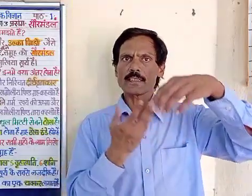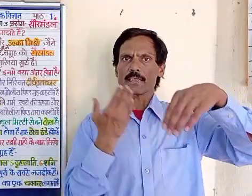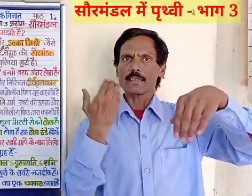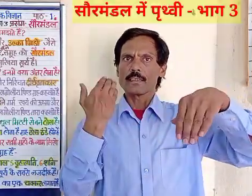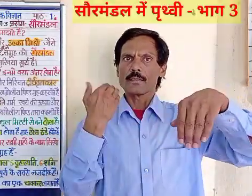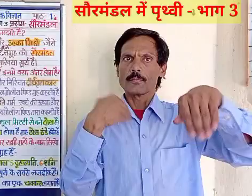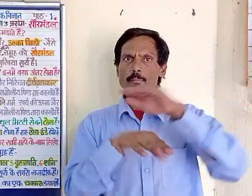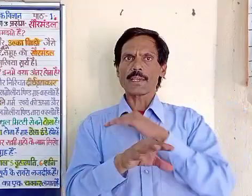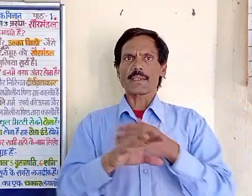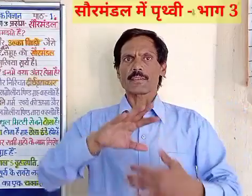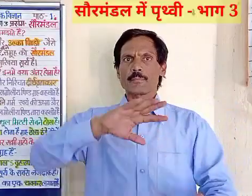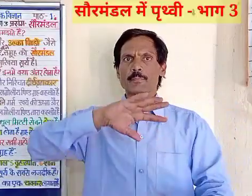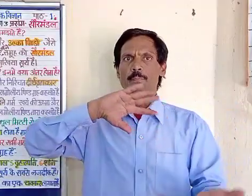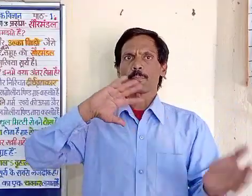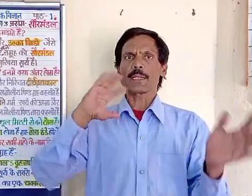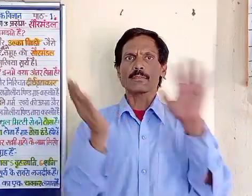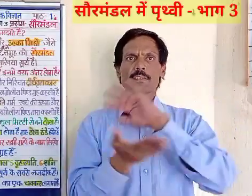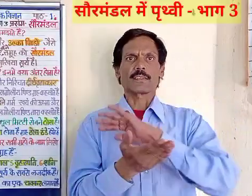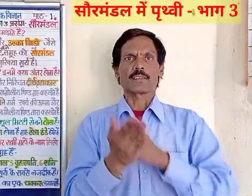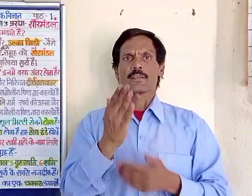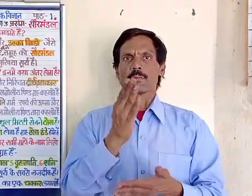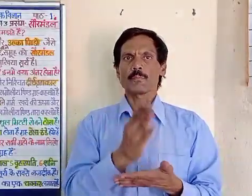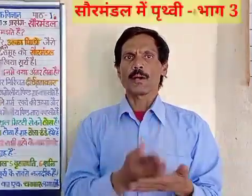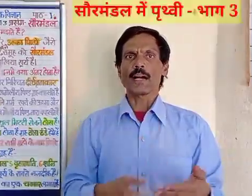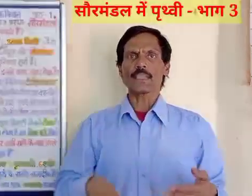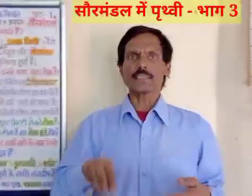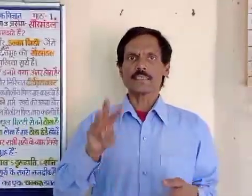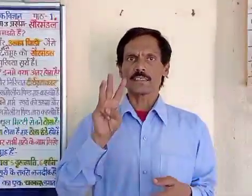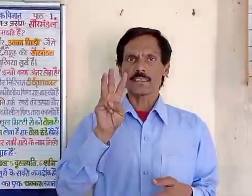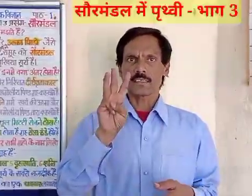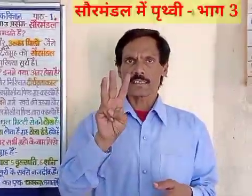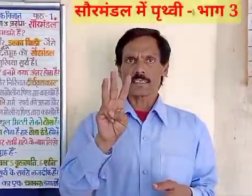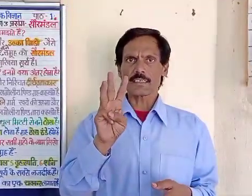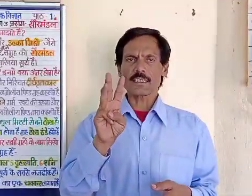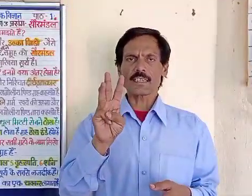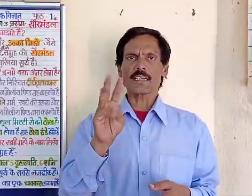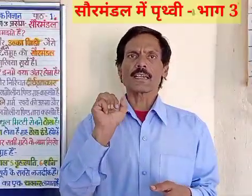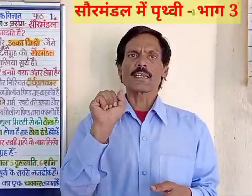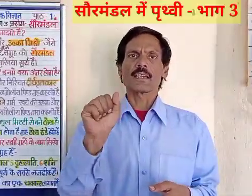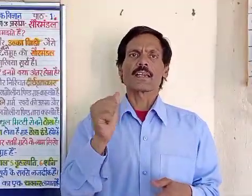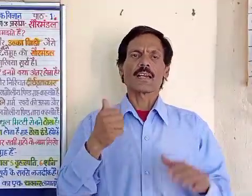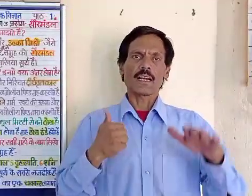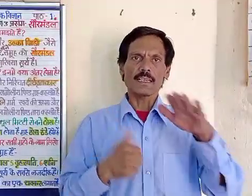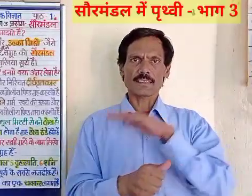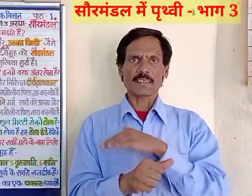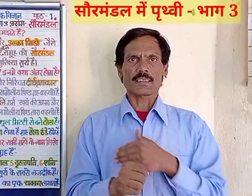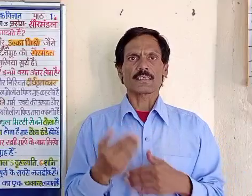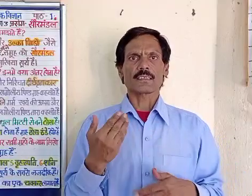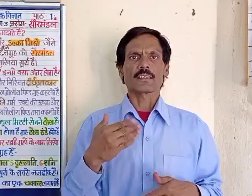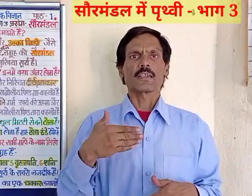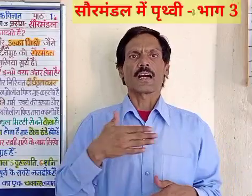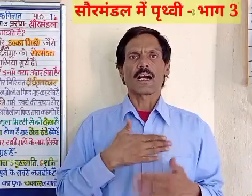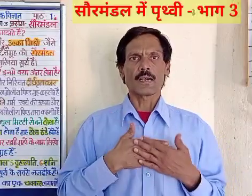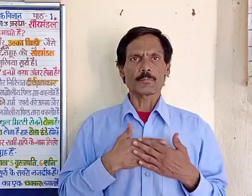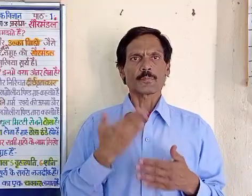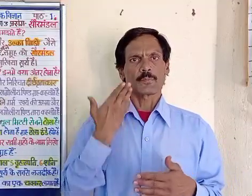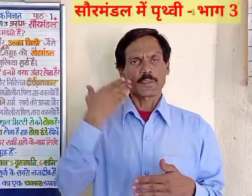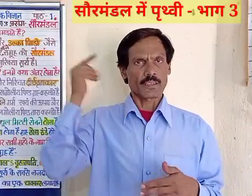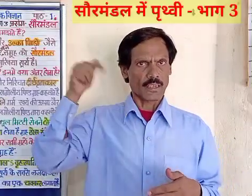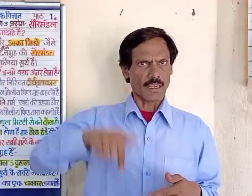सौरमंडल में पृथ्वी भाग 3 के अंतर्गत हम